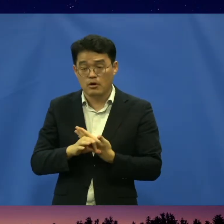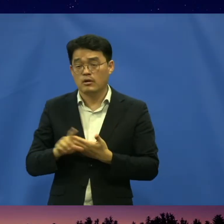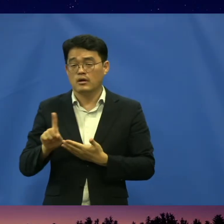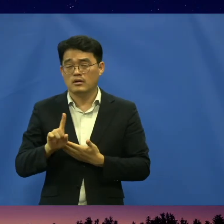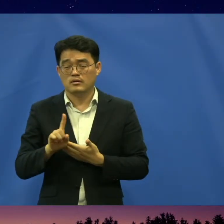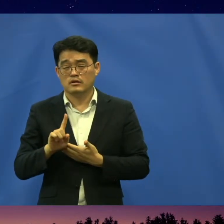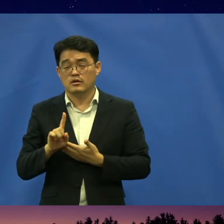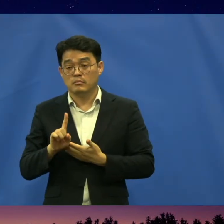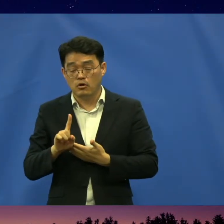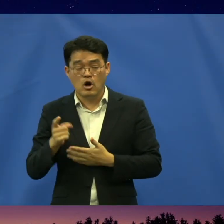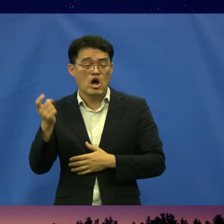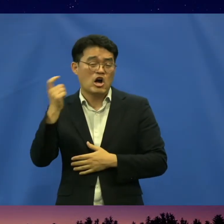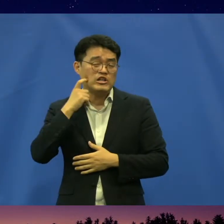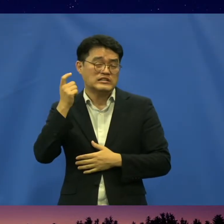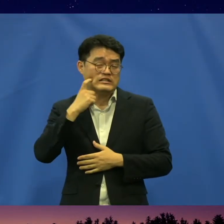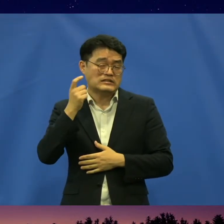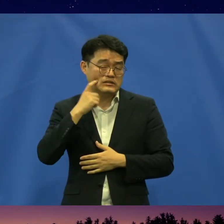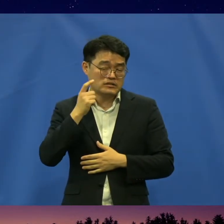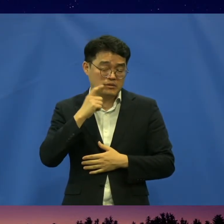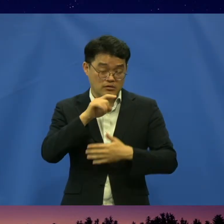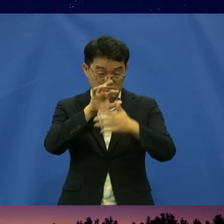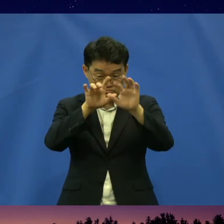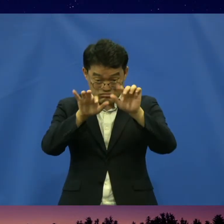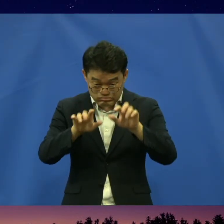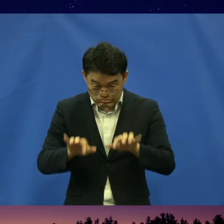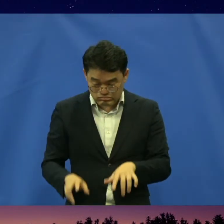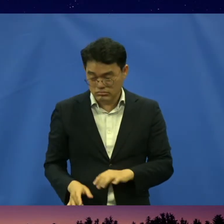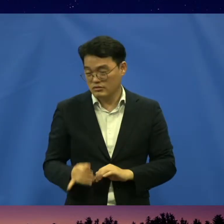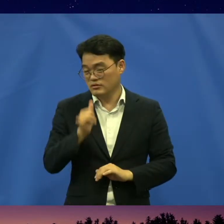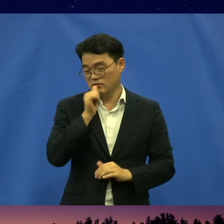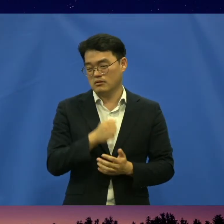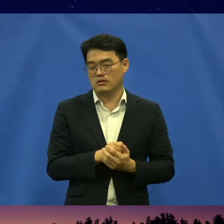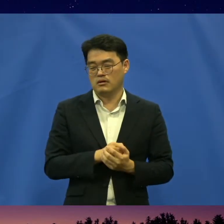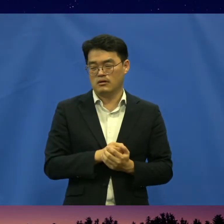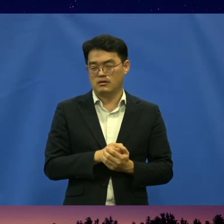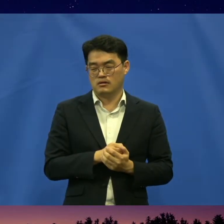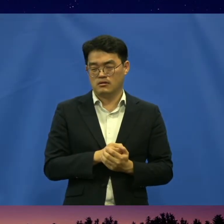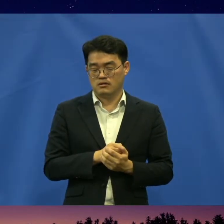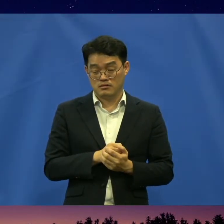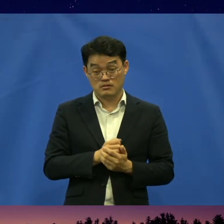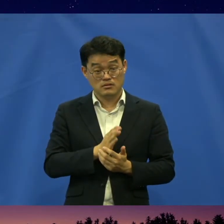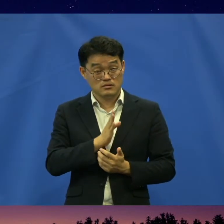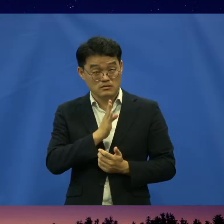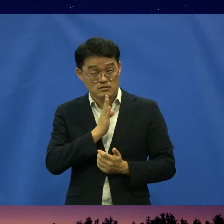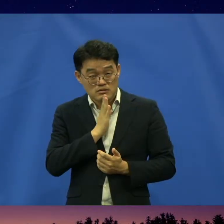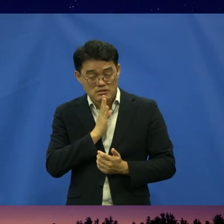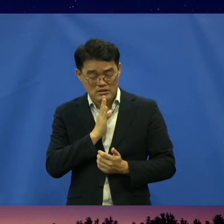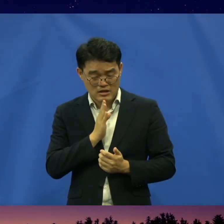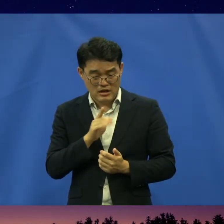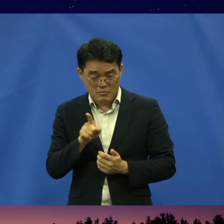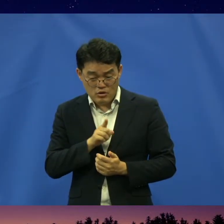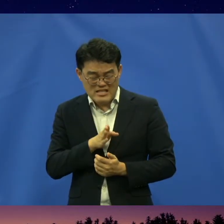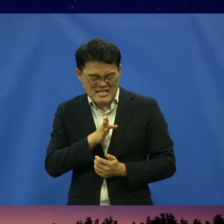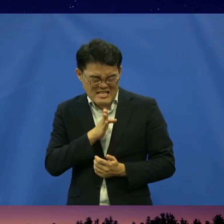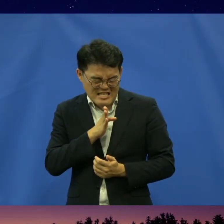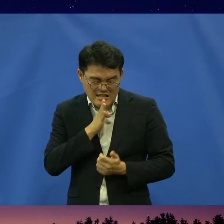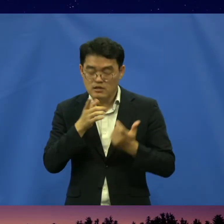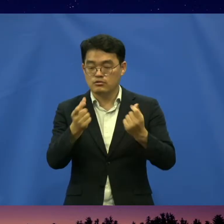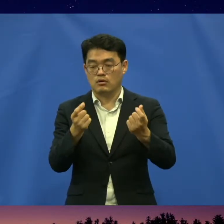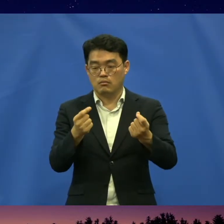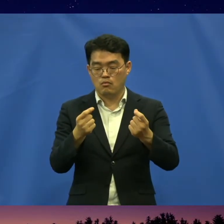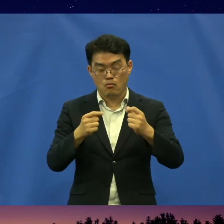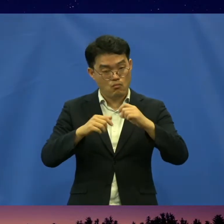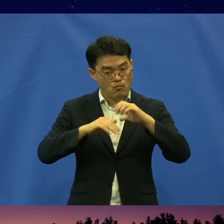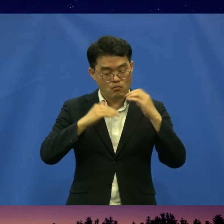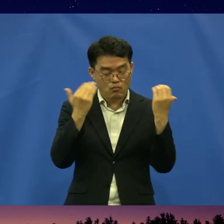찾아내느냐, 이것도 보통 심각한 문제가 돼요. 고도의 지능화되고 고도로 속일 수 있는 가능성이 챗GPT